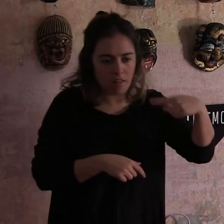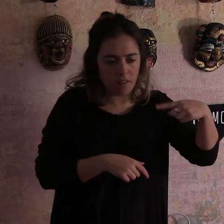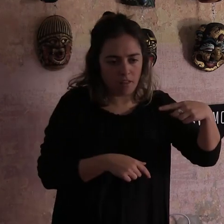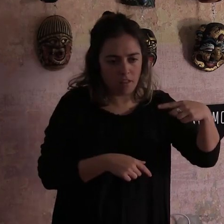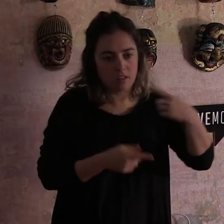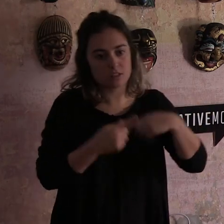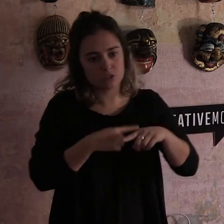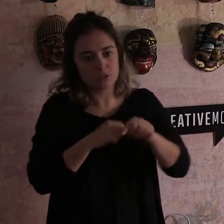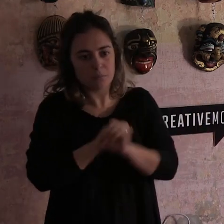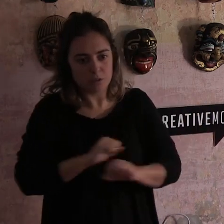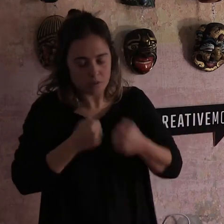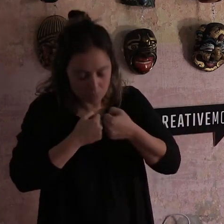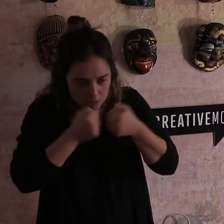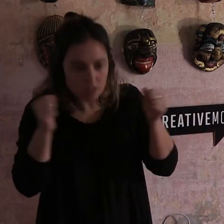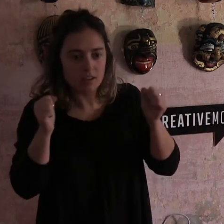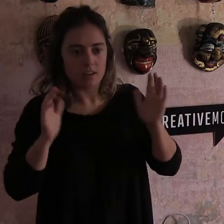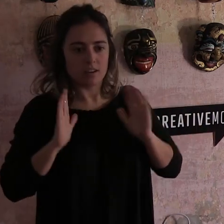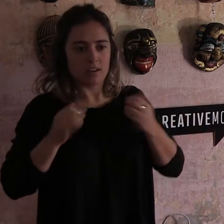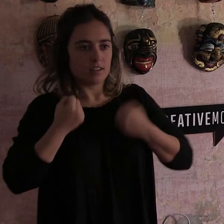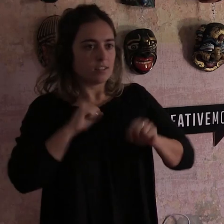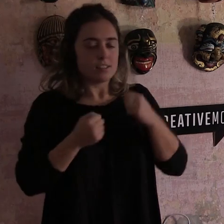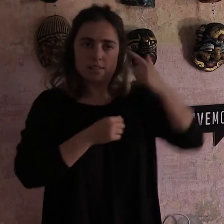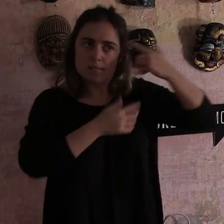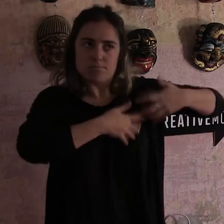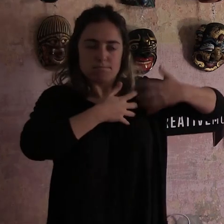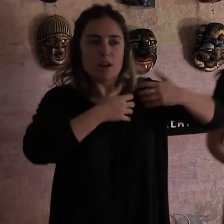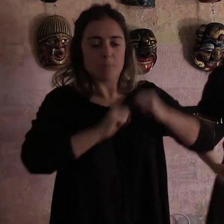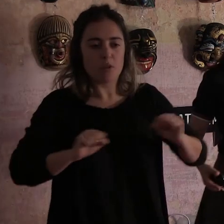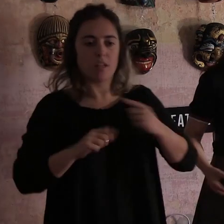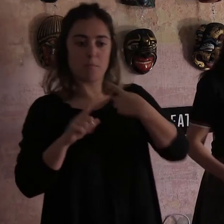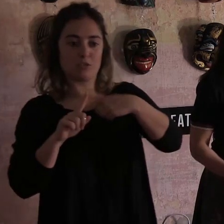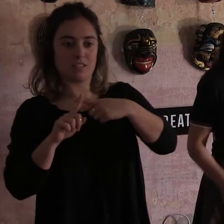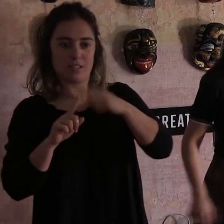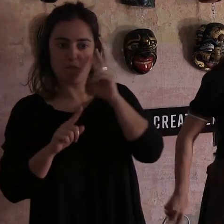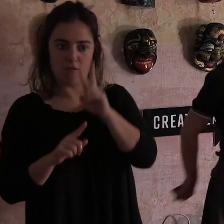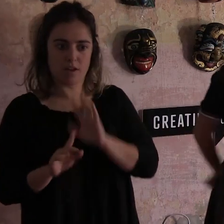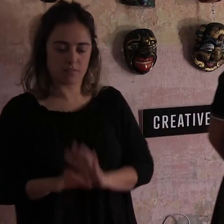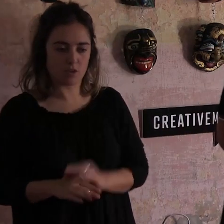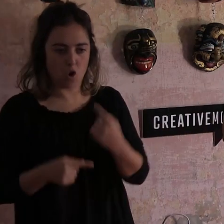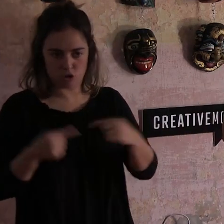Entonces, mueve las neuronas.